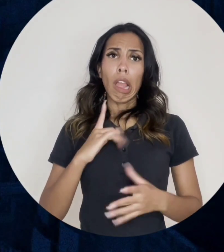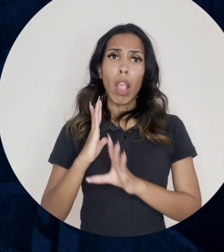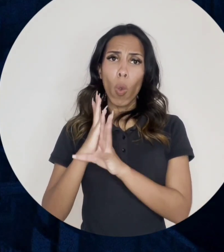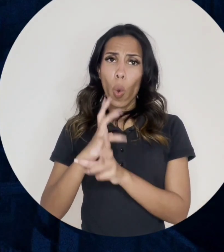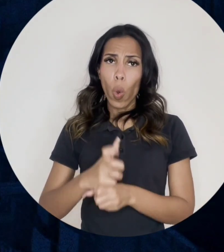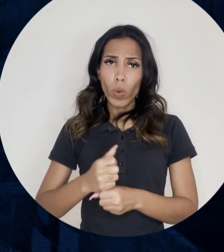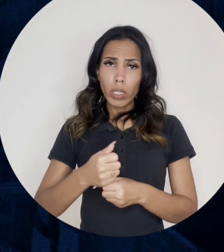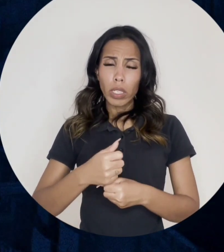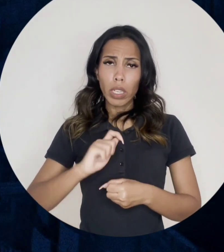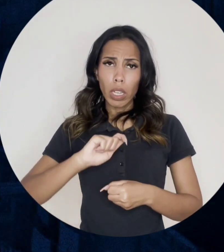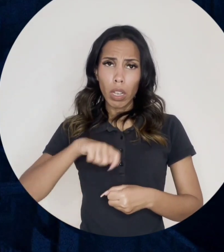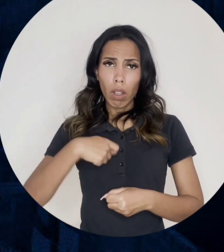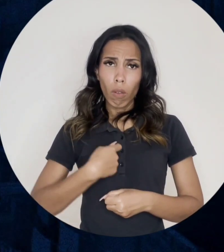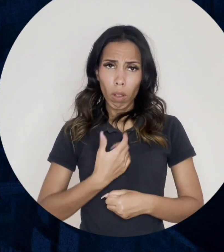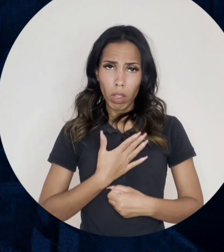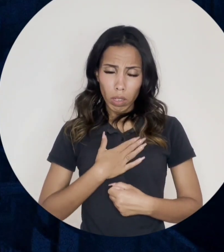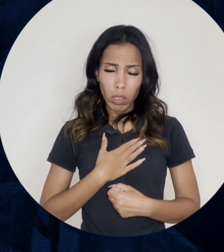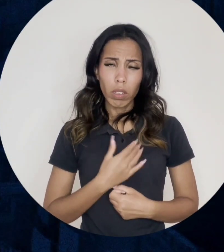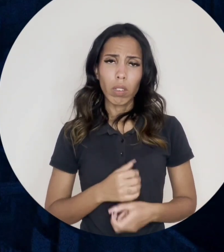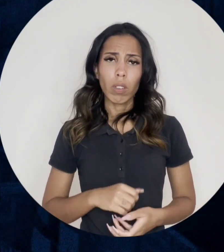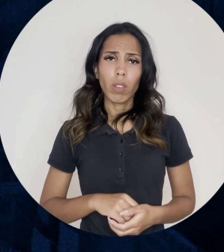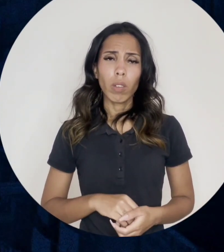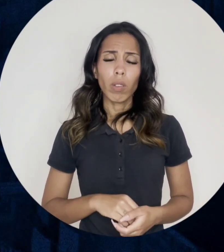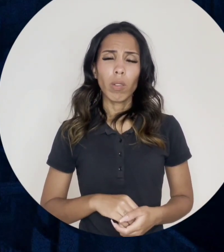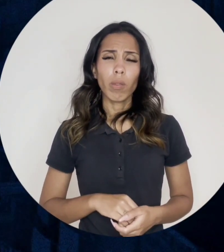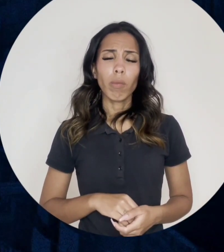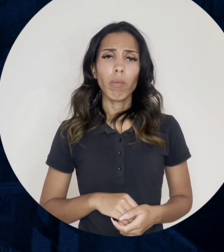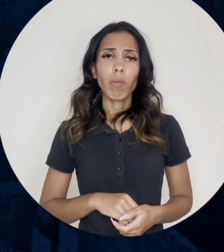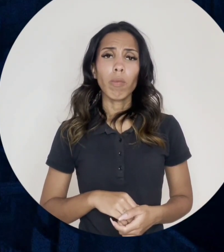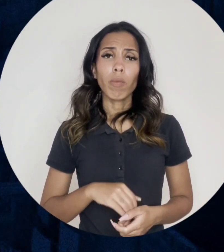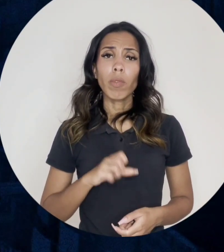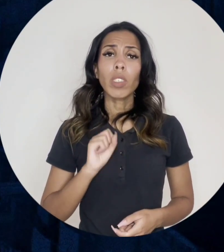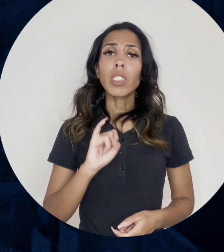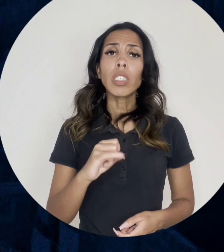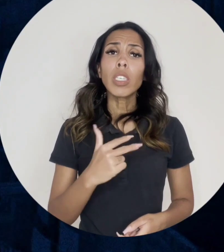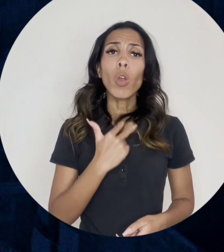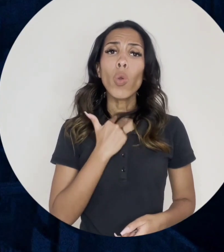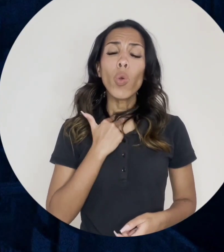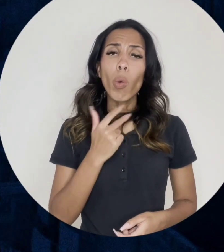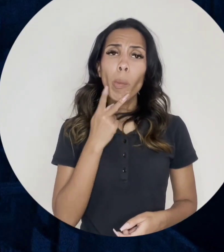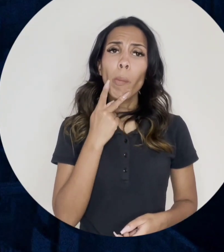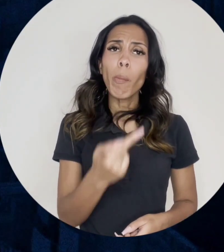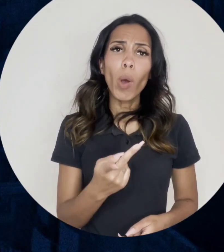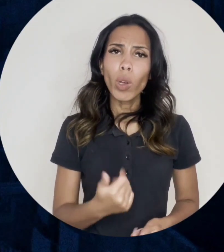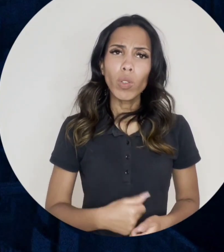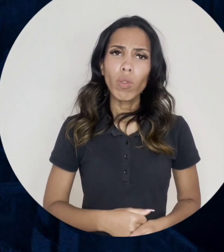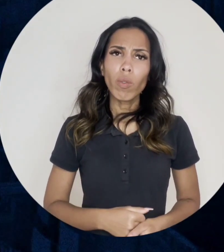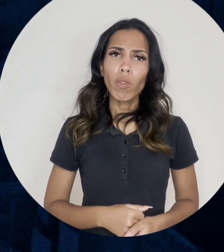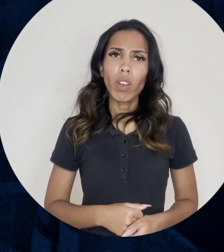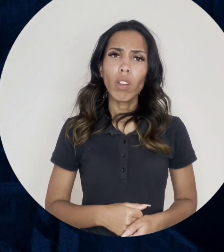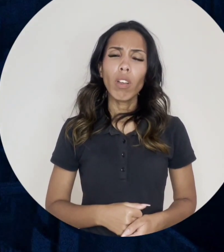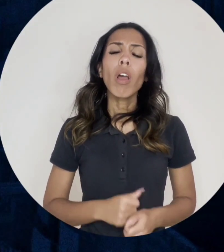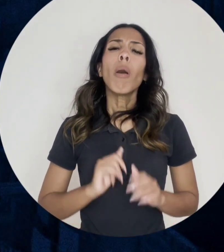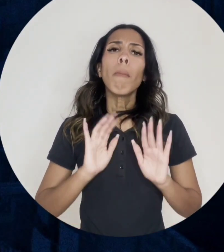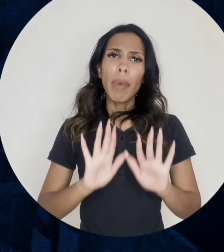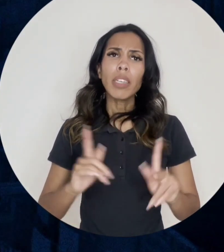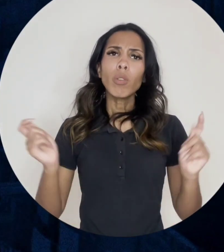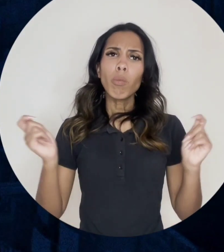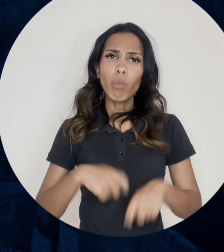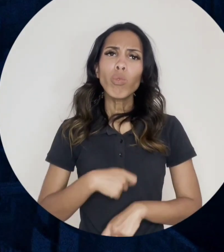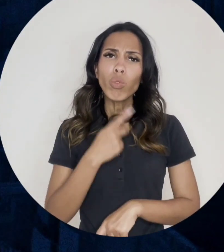E aí eu fundei o GAESP. Se eu não posso falar como agente comunitária, mas eu posso falar